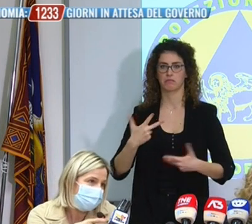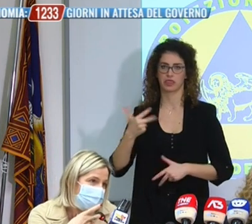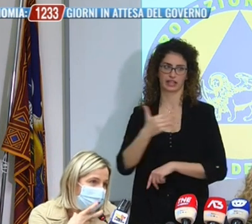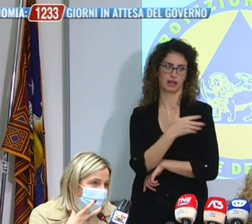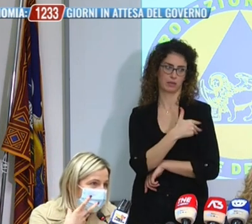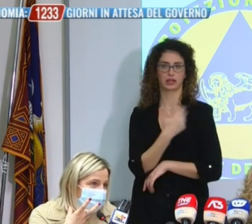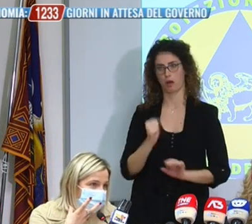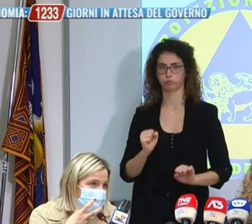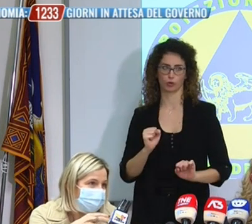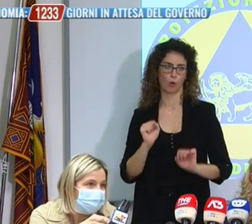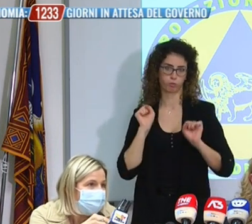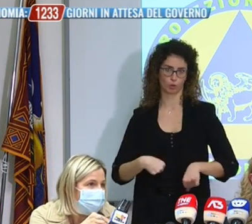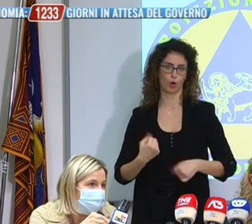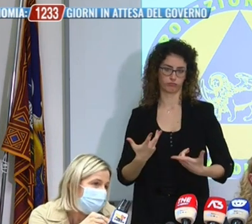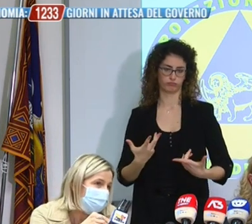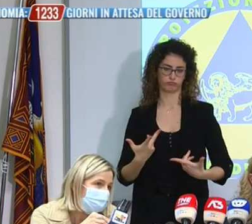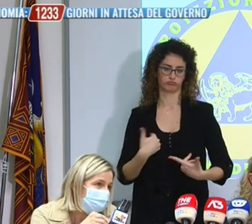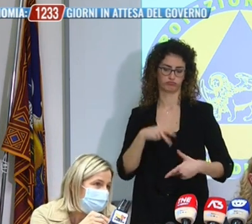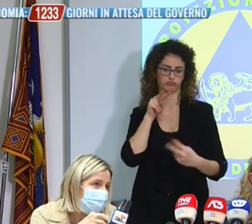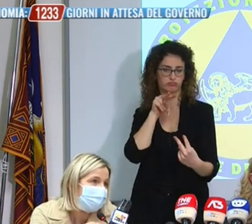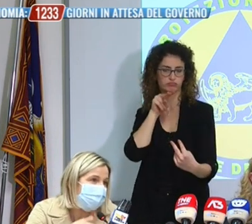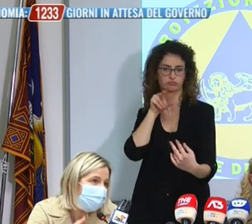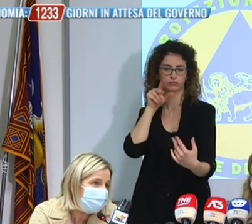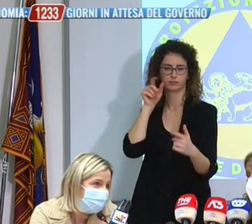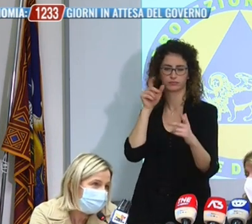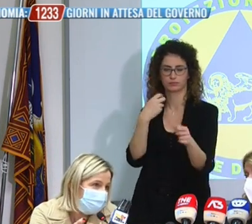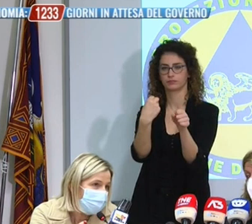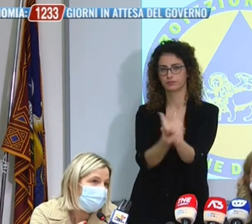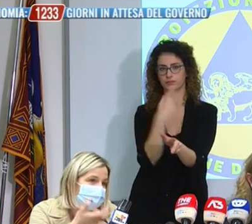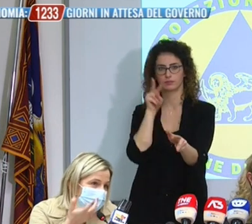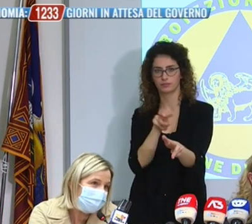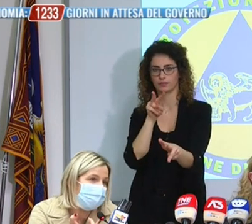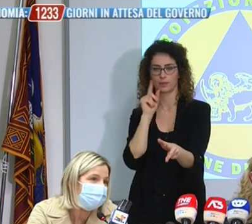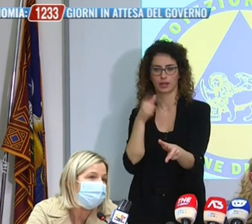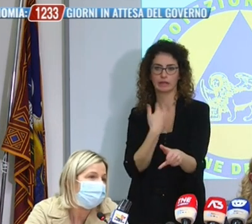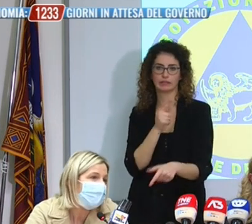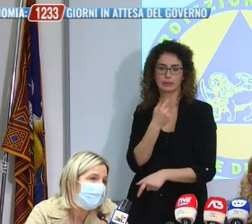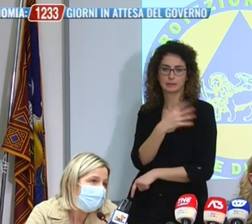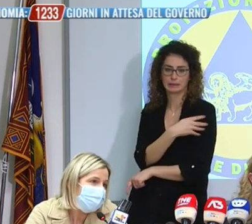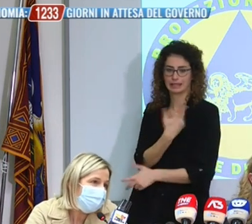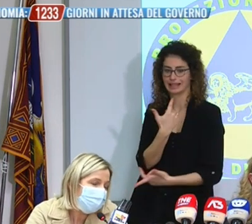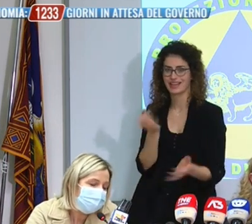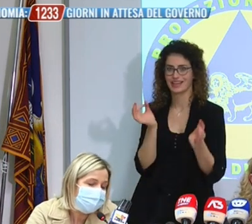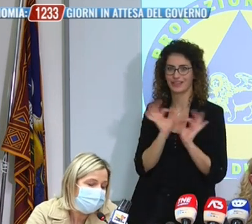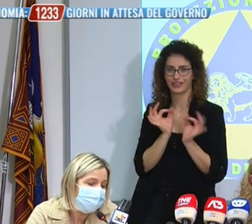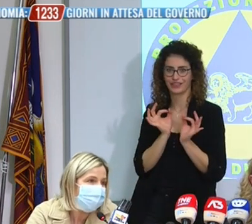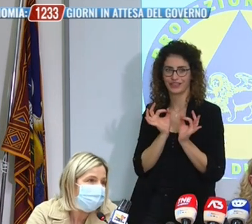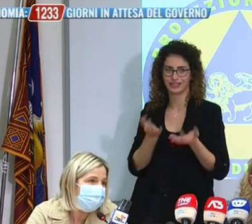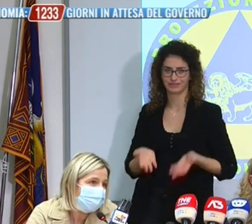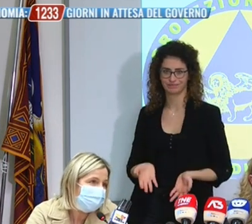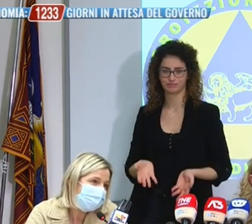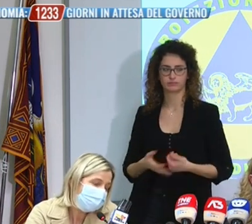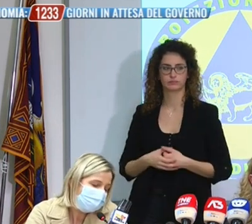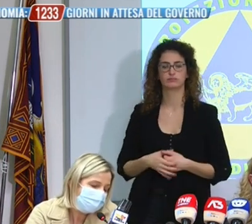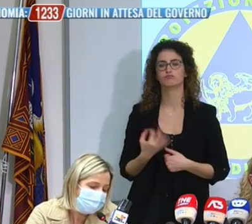sono un po' più anche, insomma, seguire le lezioni rispetto a quelli di prima media che sono appena entrati a scuola nelle scuole, insomma, del secondo